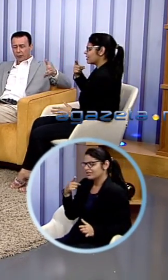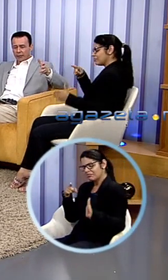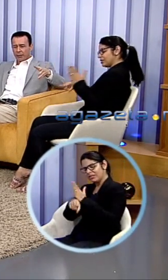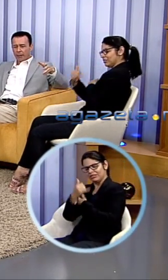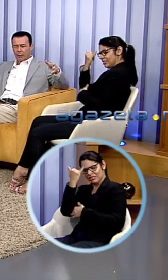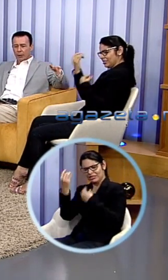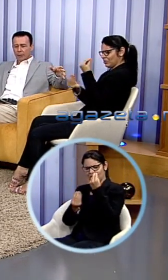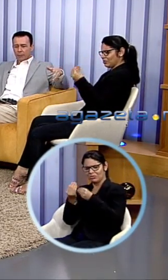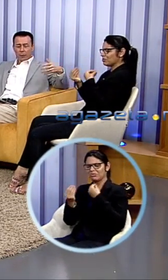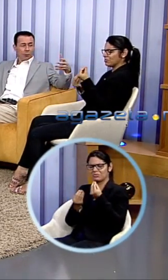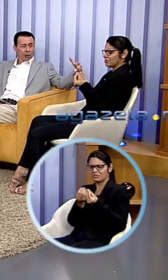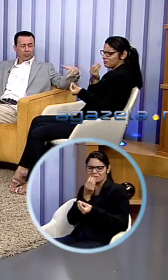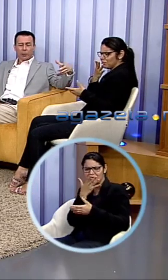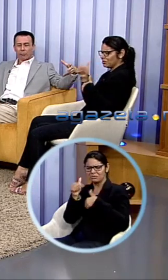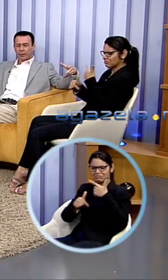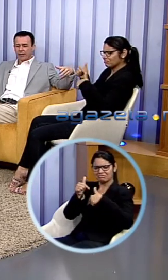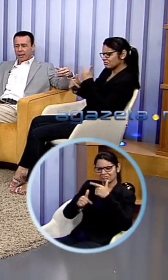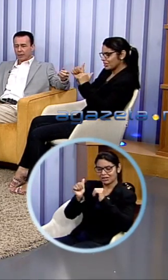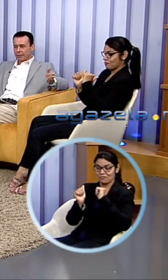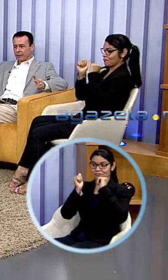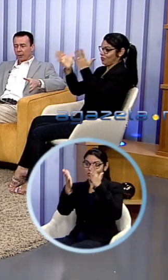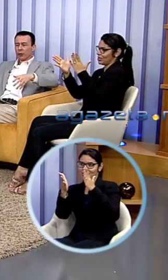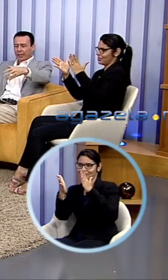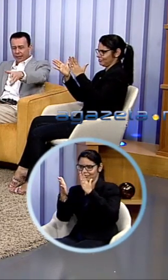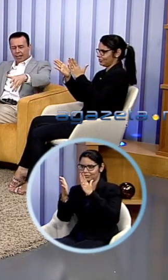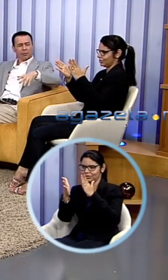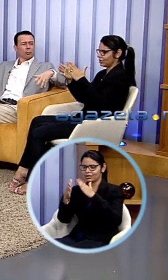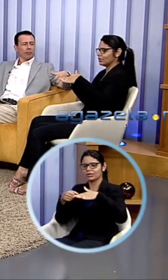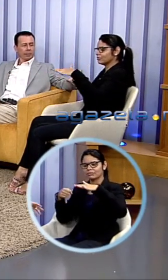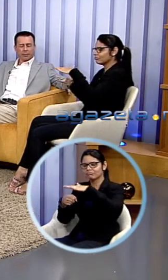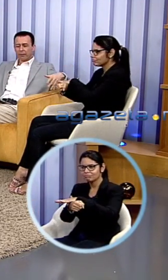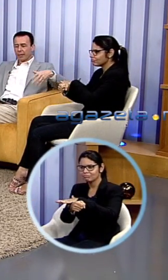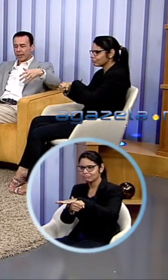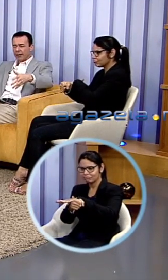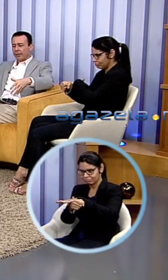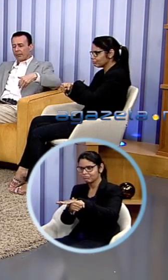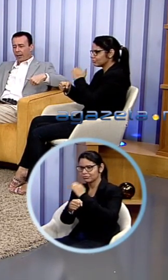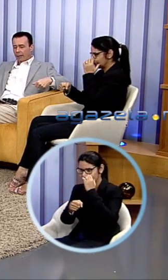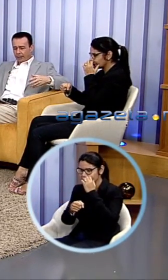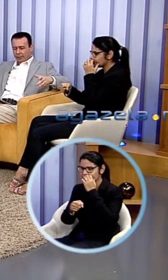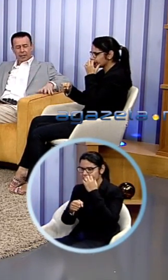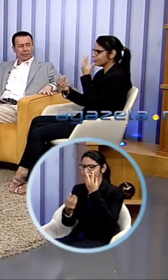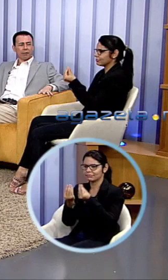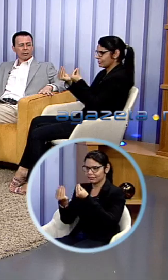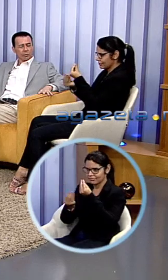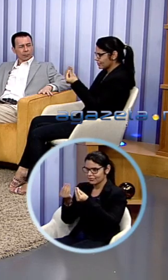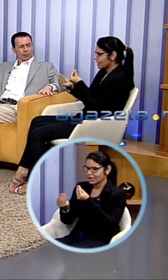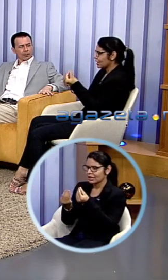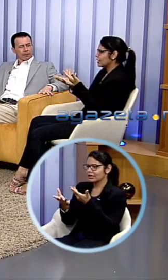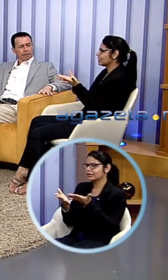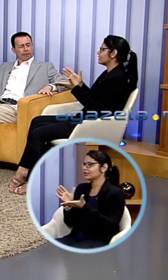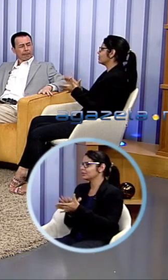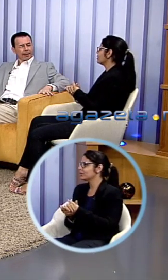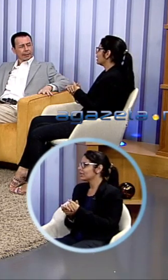executar esse trabalho fora do âmbito da Universidade quer dizer ser contratada por uma empresa privada para prestar esse serviço